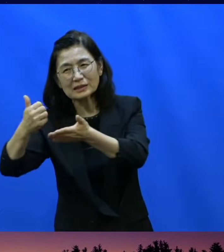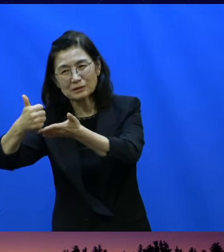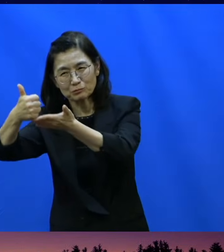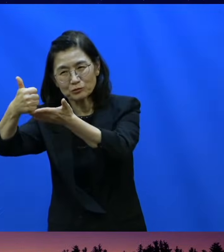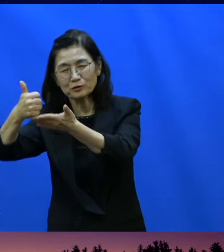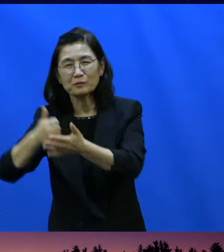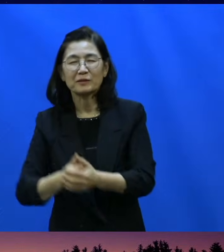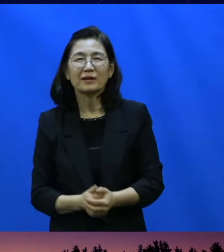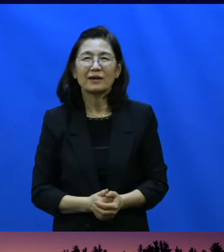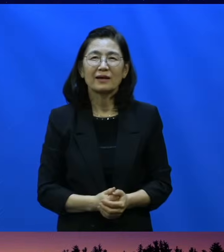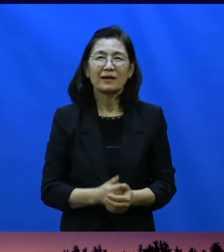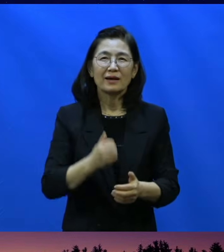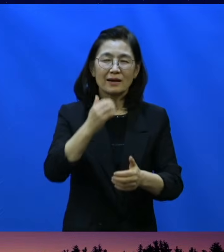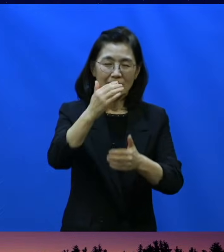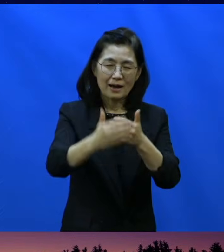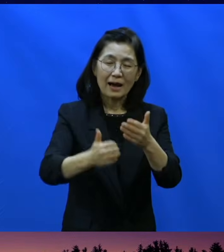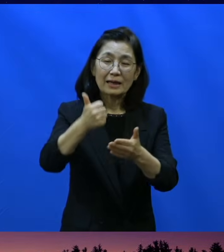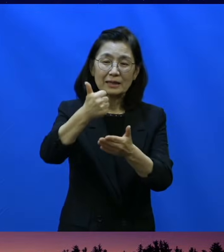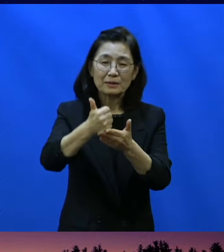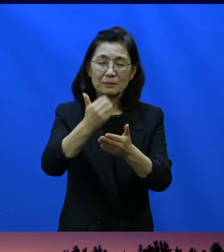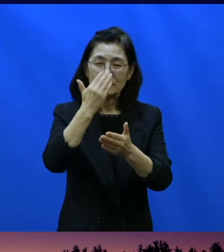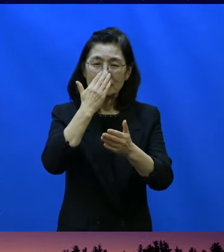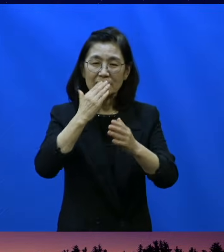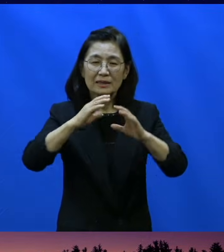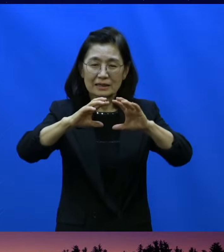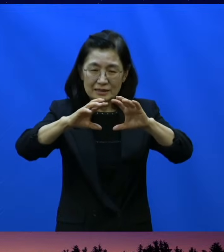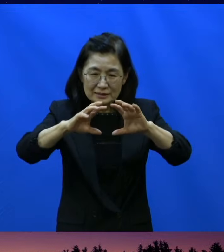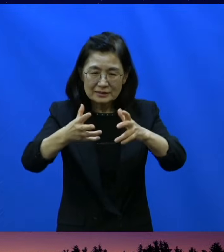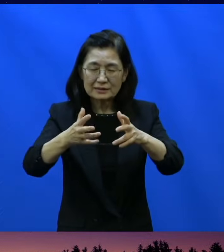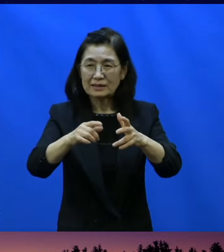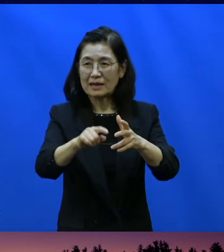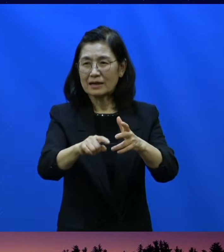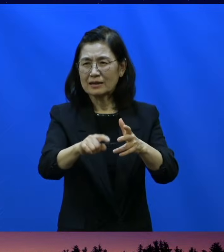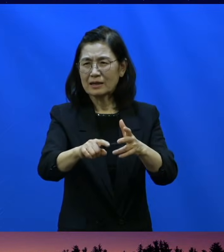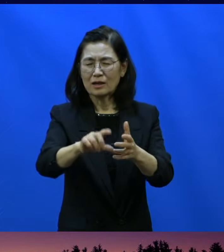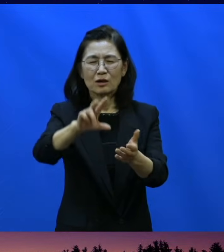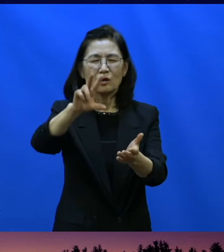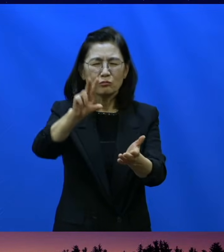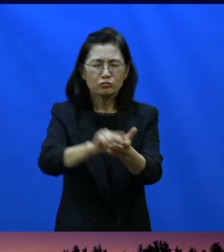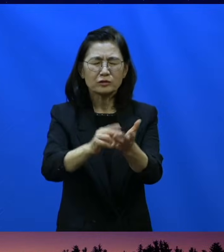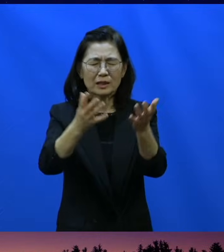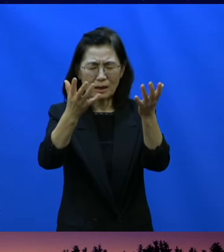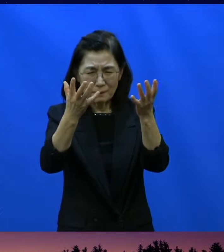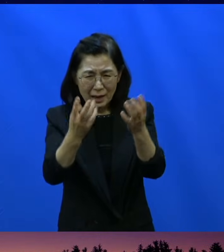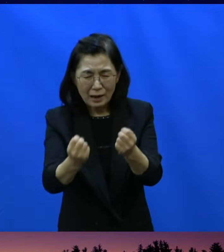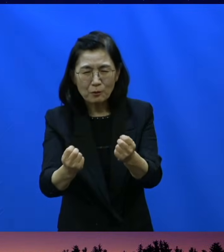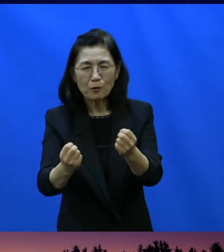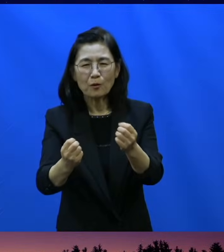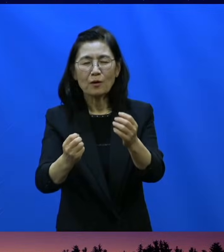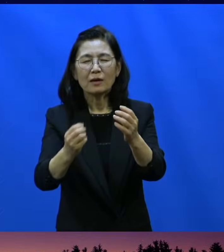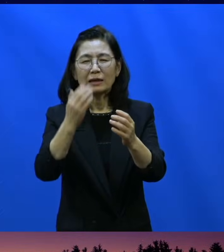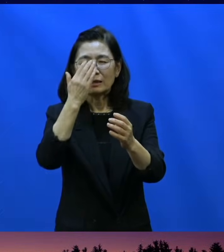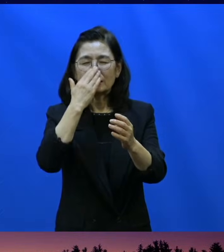그러니까 하나님의 이스라엘을 문제 많고 사고 많이 치고 우상 숭배 많이 하고 불만